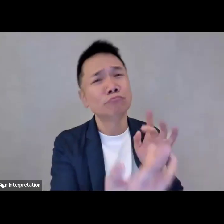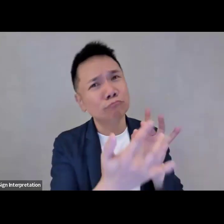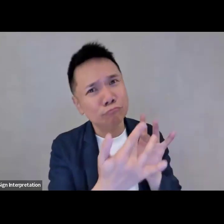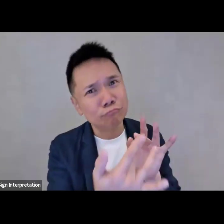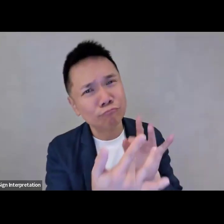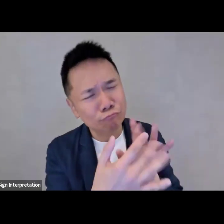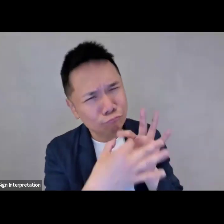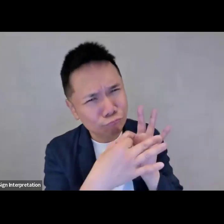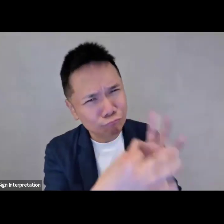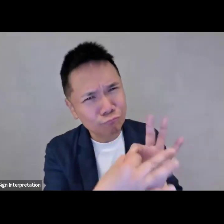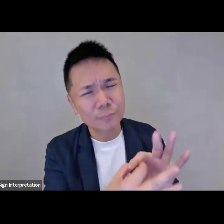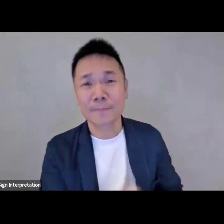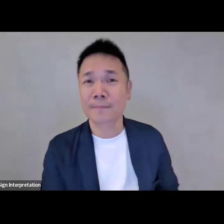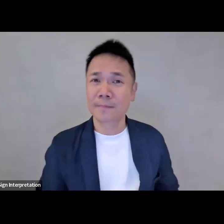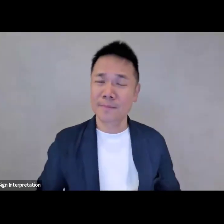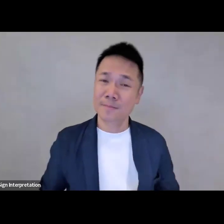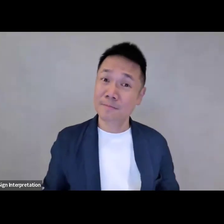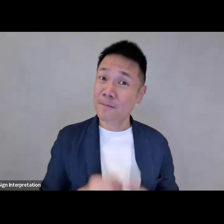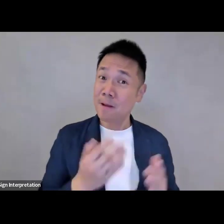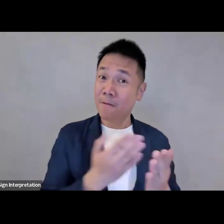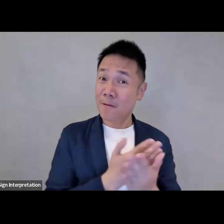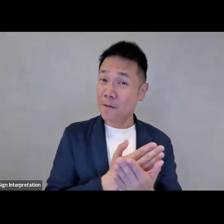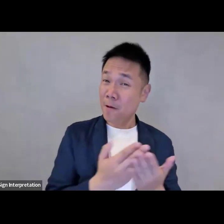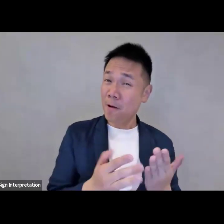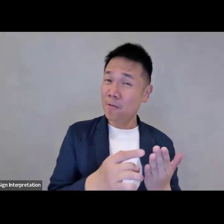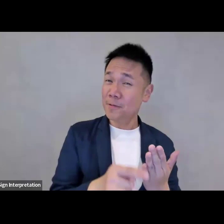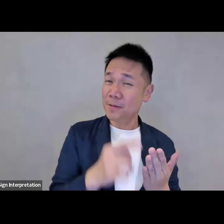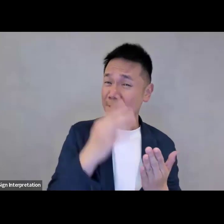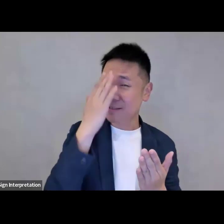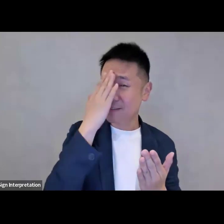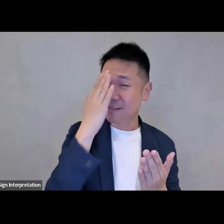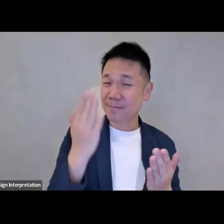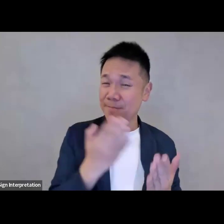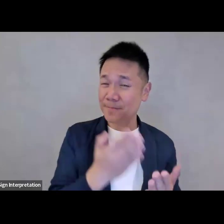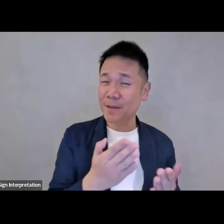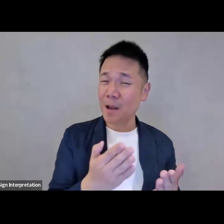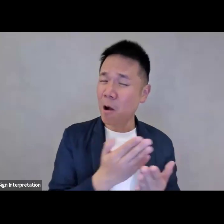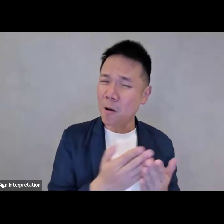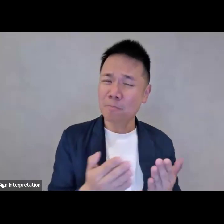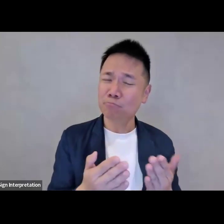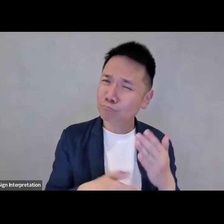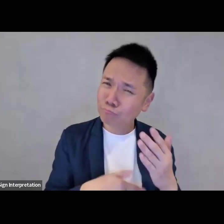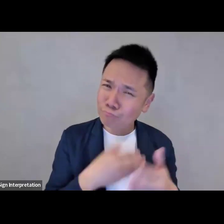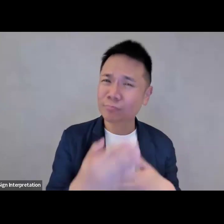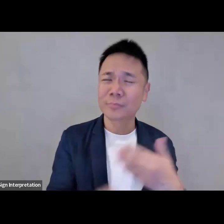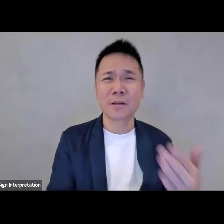主动的来跟人们来去做交谈。